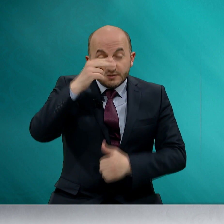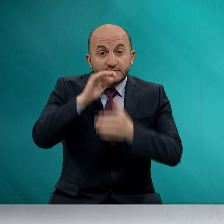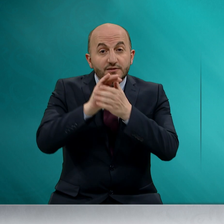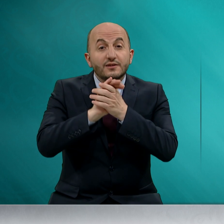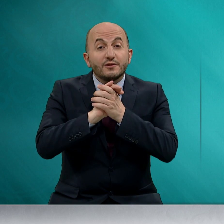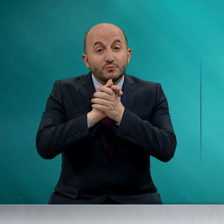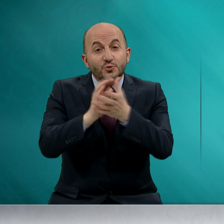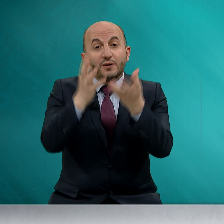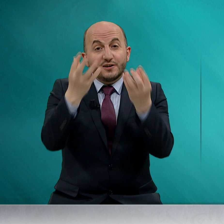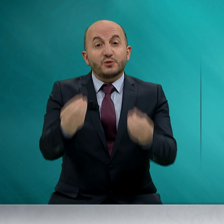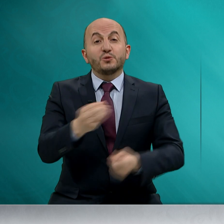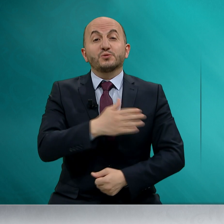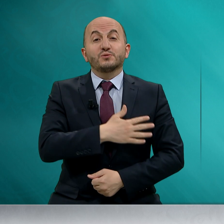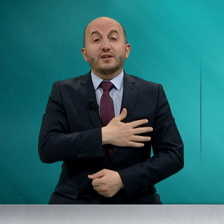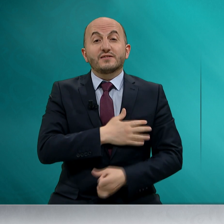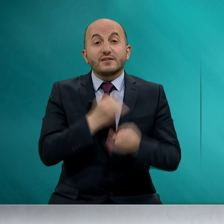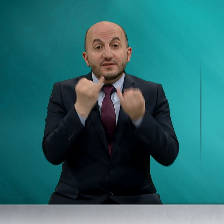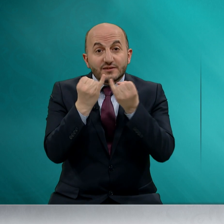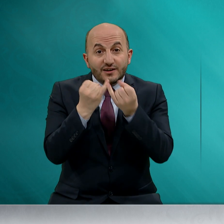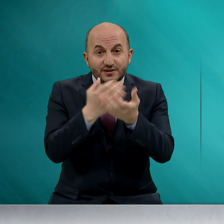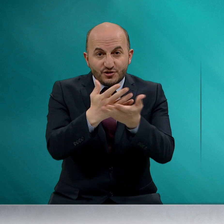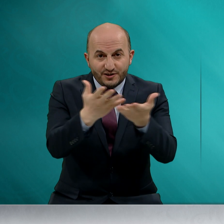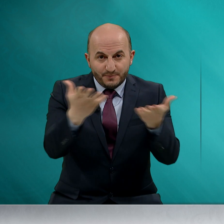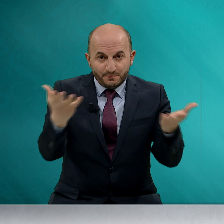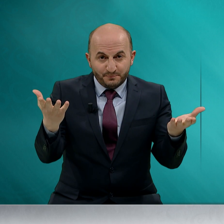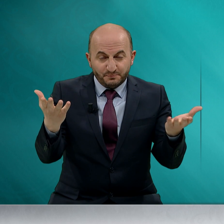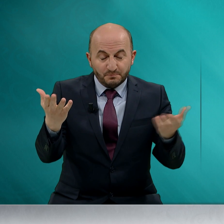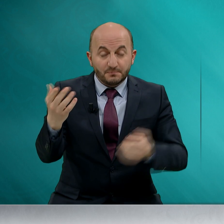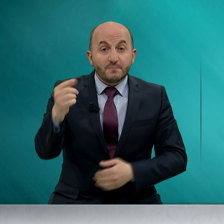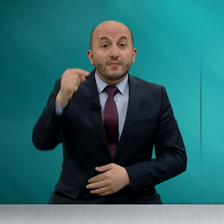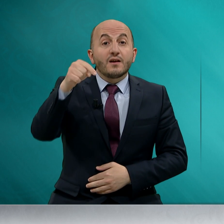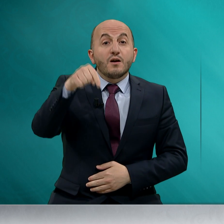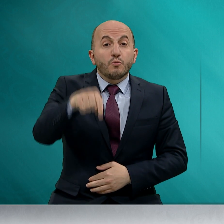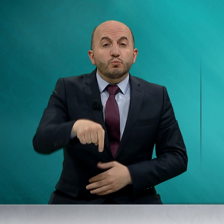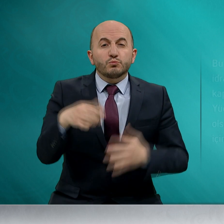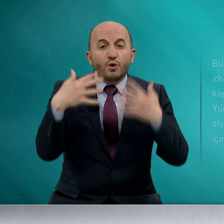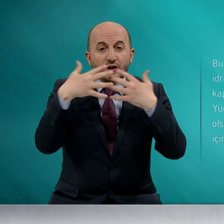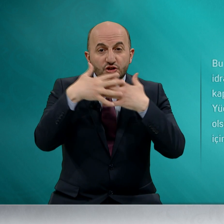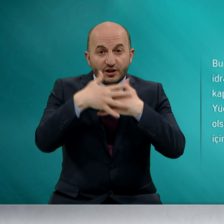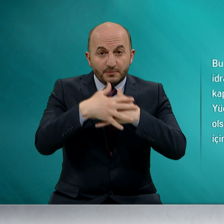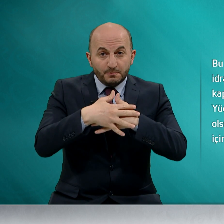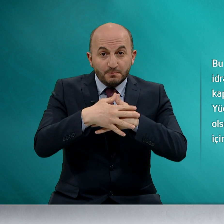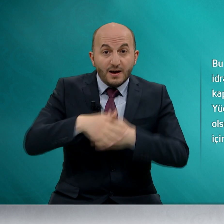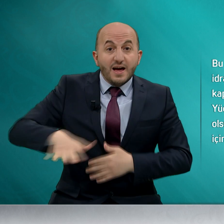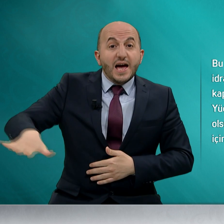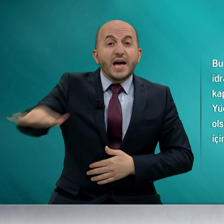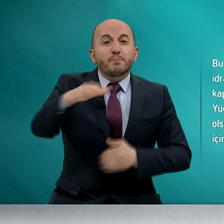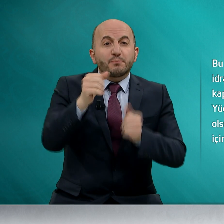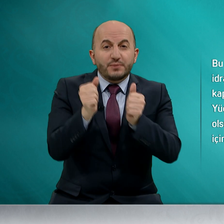Cumanız mübarek olsun aziz kardeşlerim. Bu akşam hep